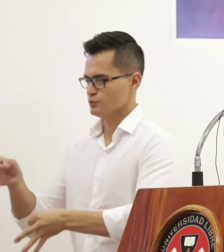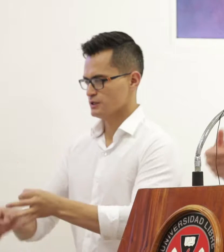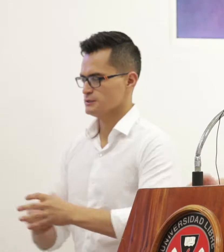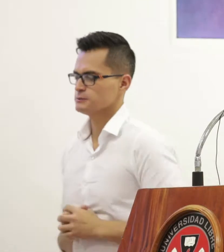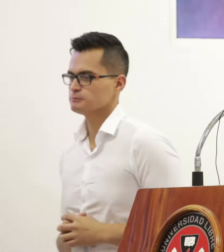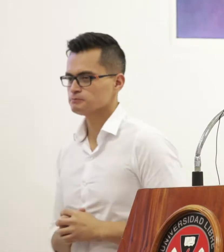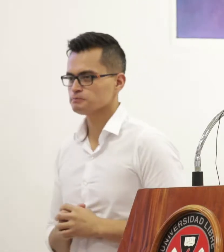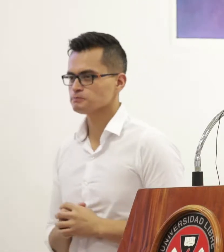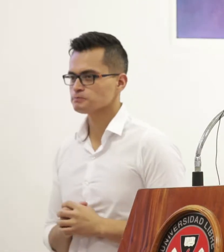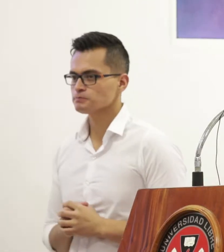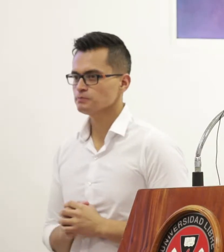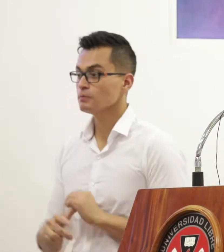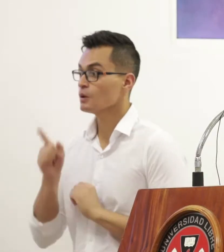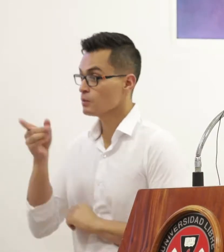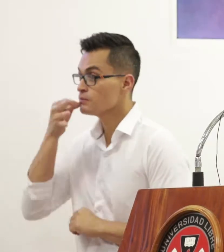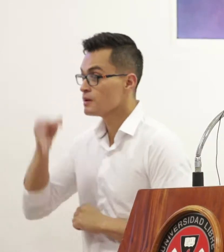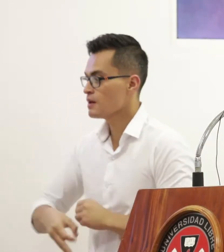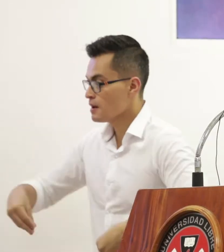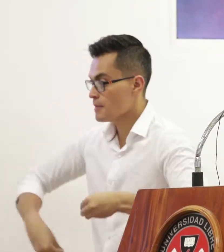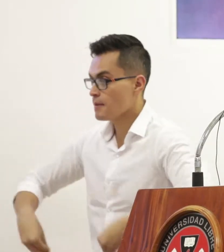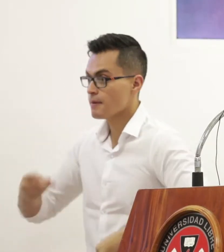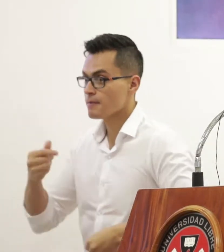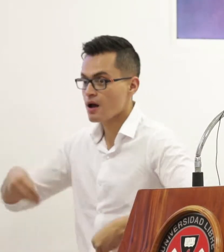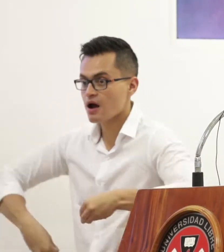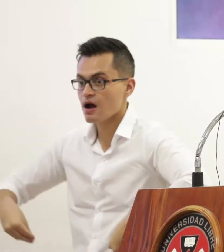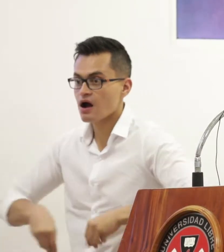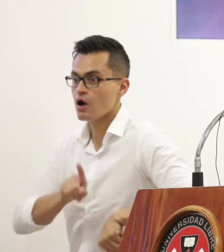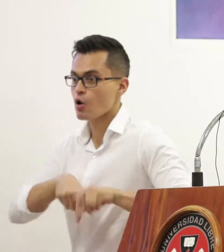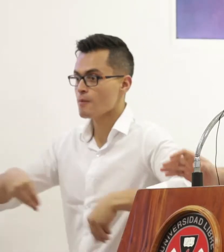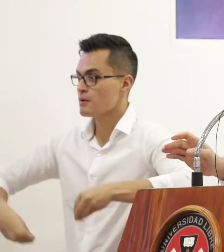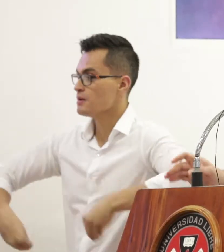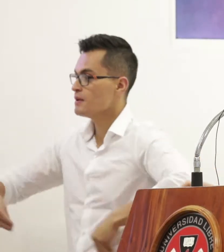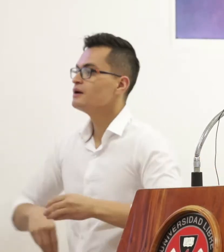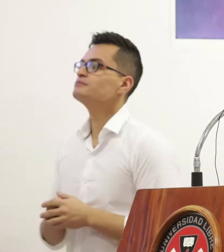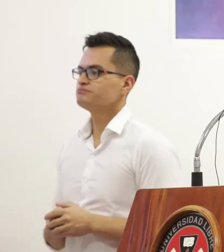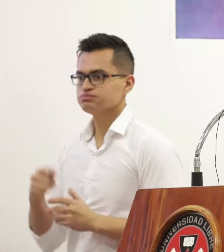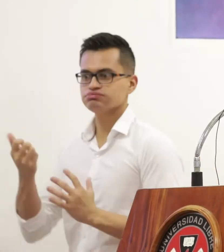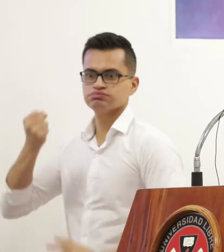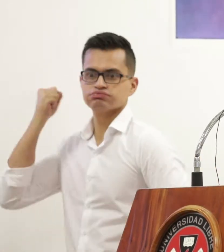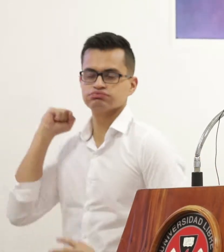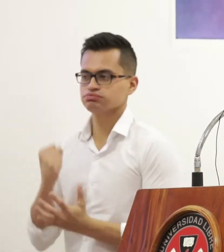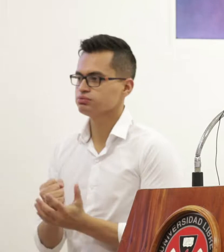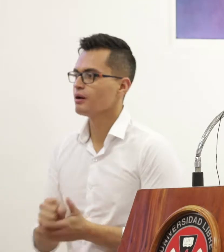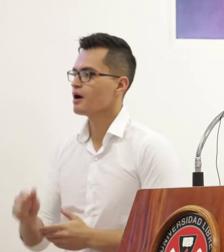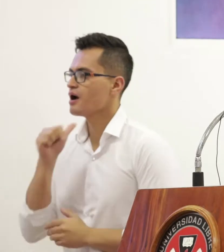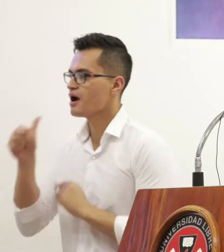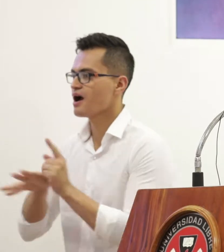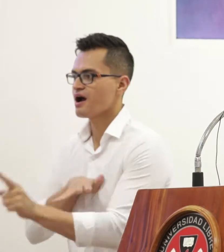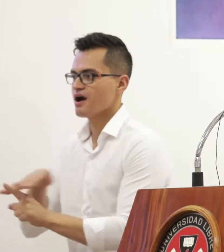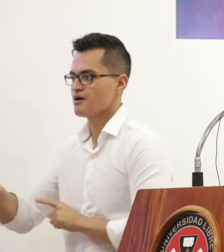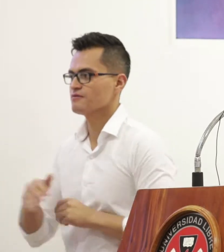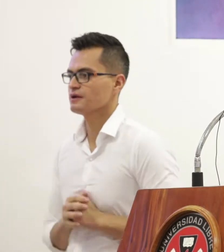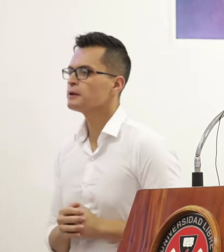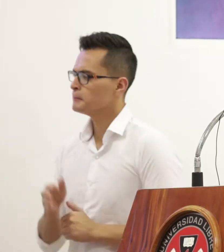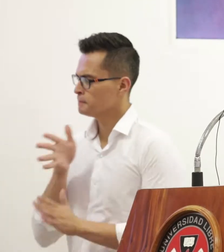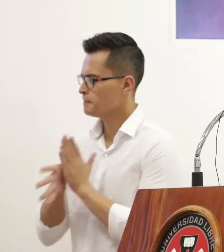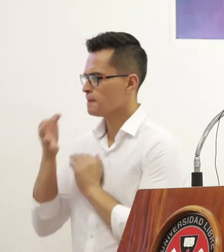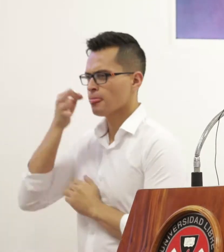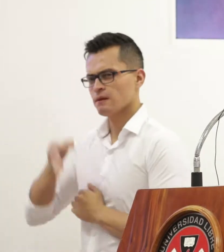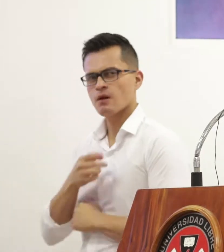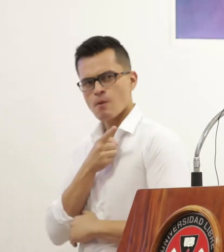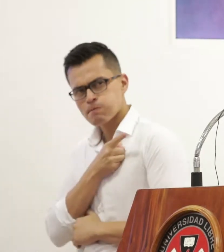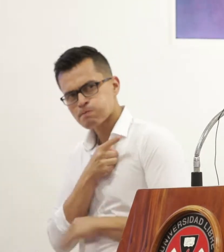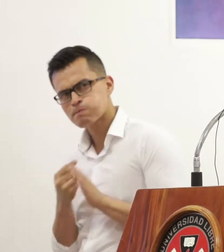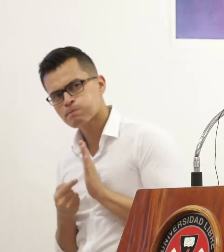se devora los presupuestos sociales. Si ustedes miran, para hablar simplemente de las estadísticas, y ahí está en alguna gráfica